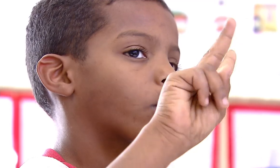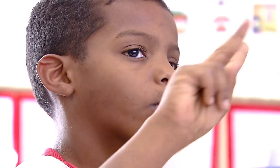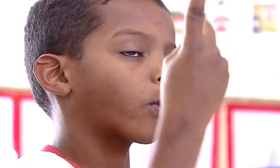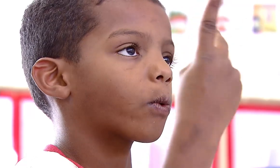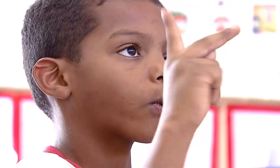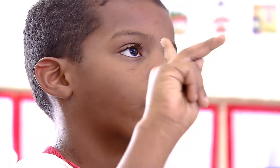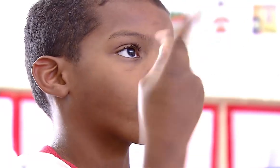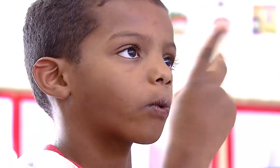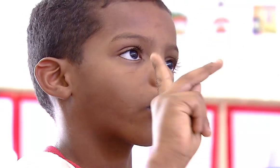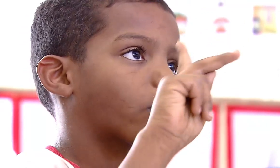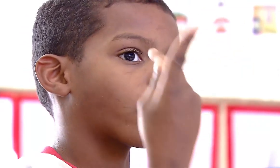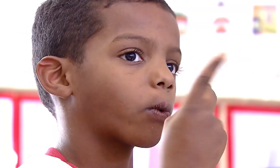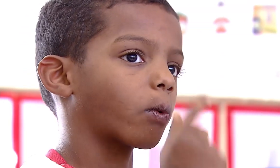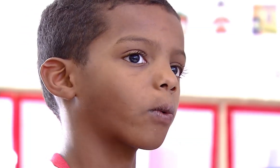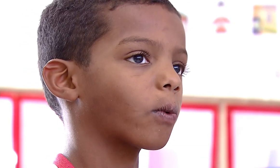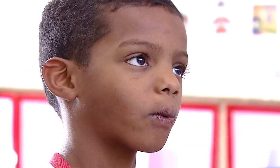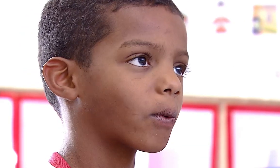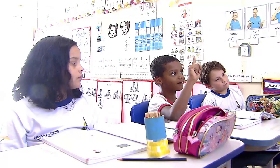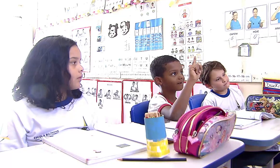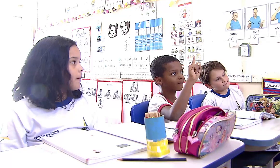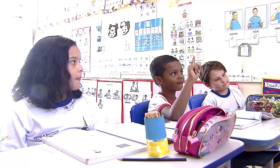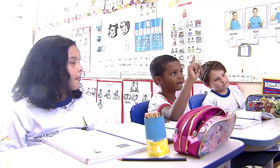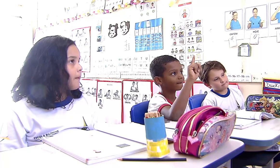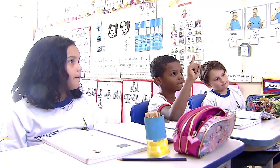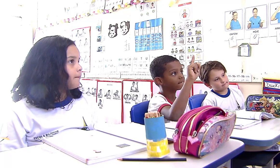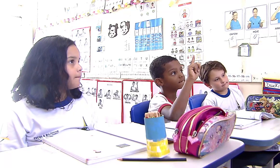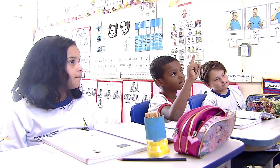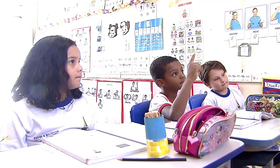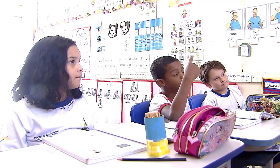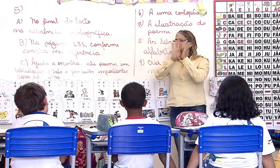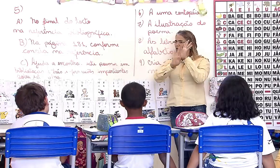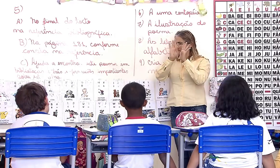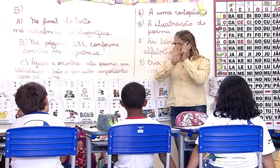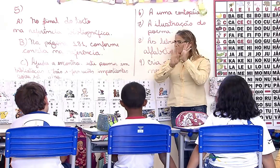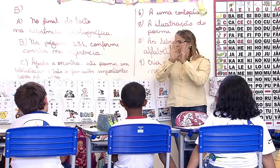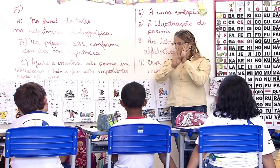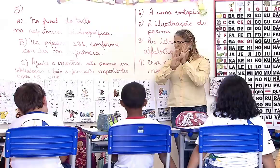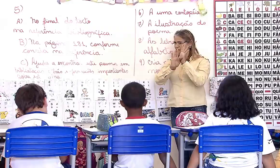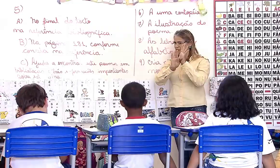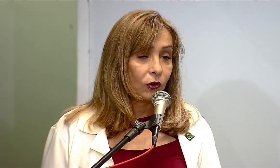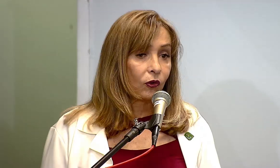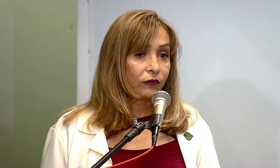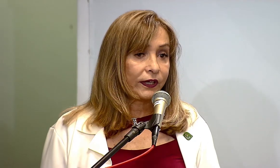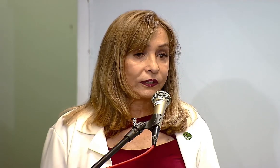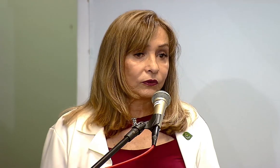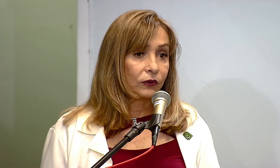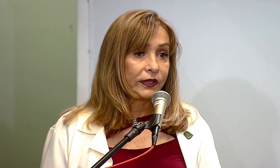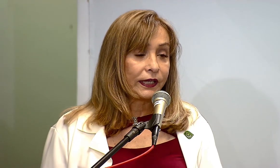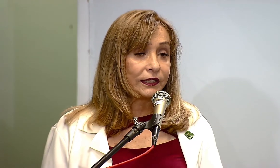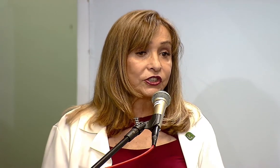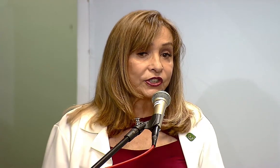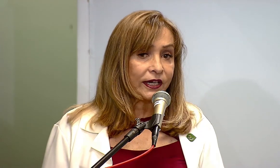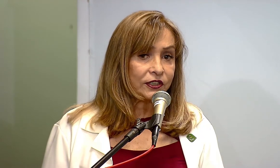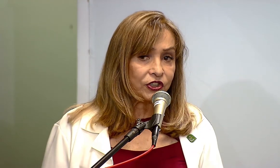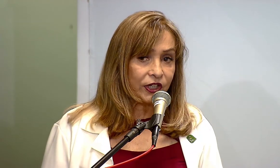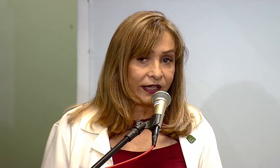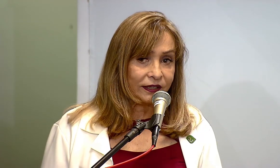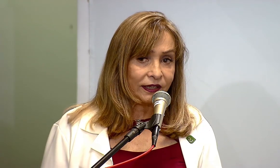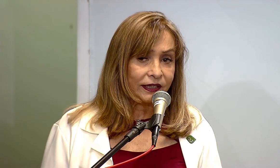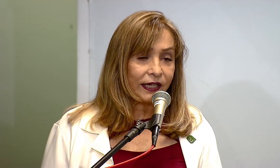dos maiores desafios dos surdos é vencer a discriminação no mercado de trabalho. O governo, ele já enxerga e